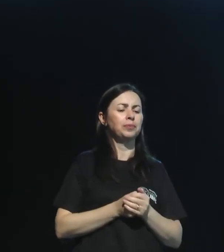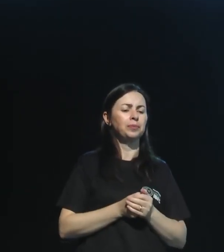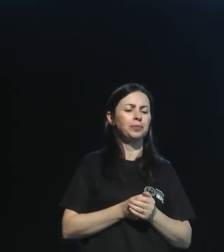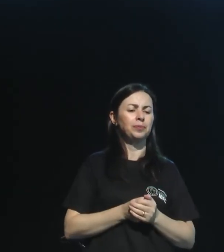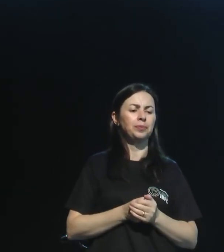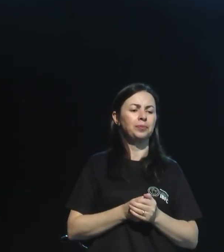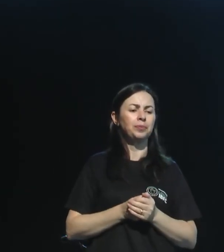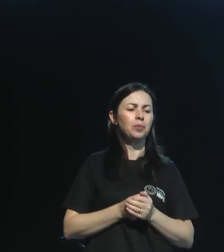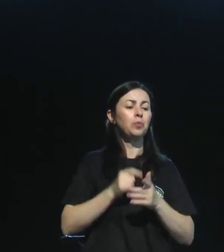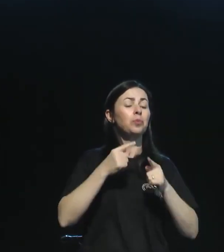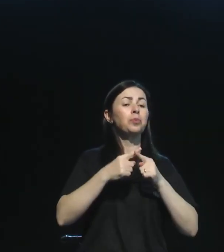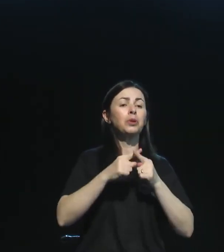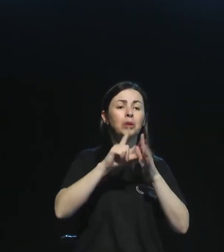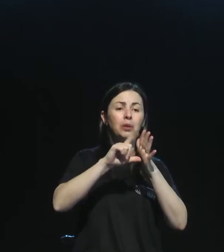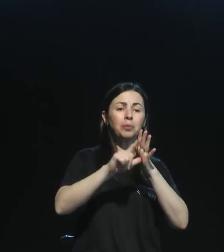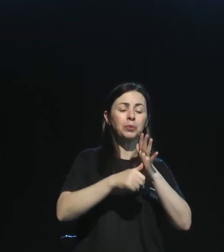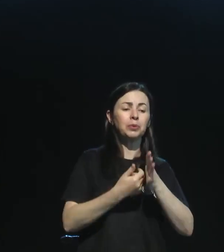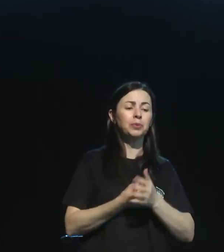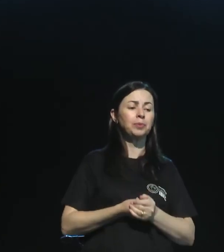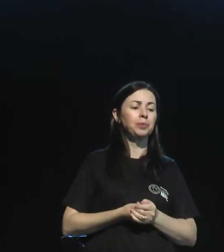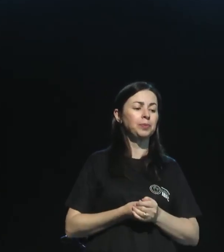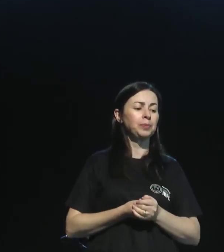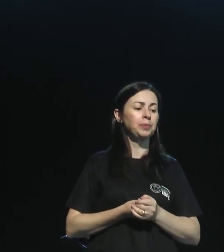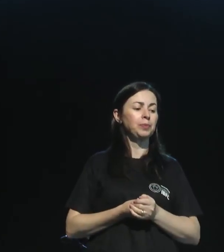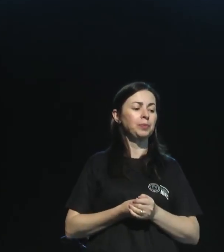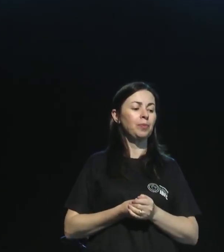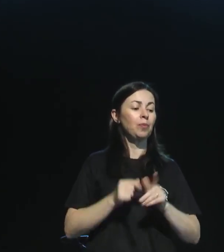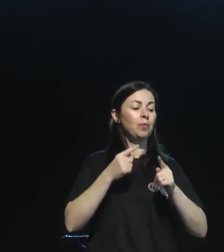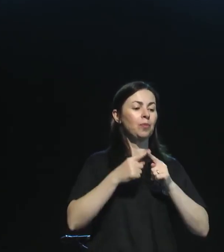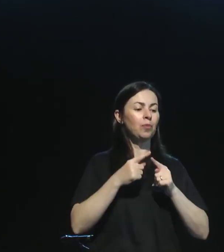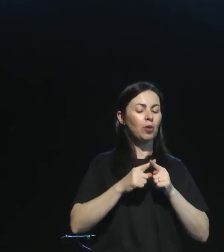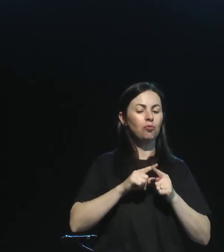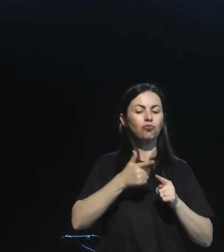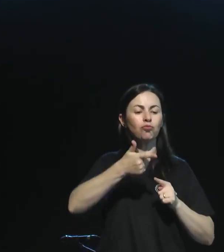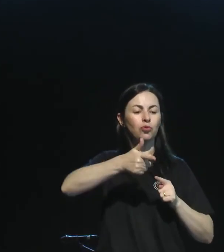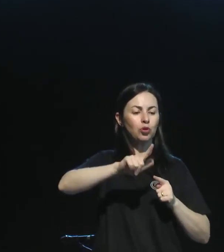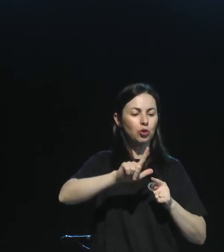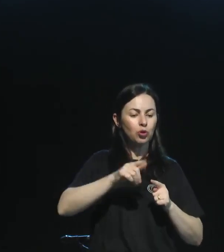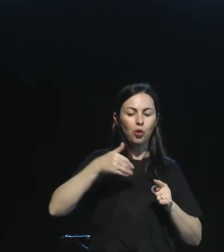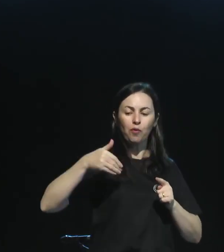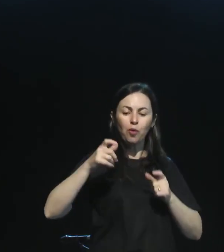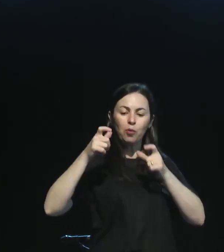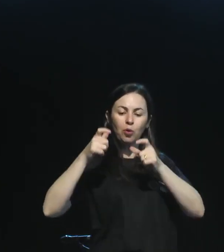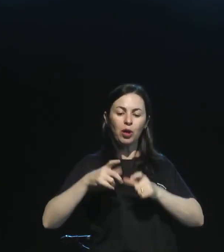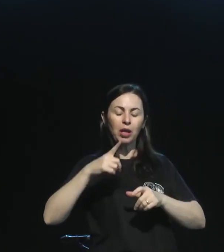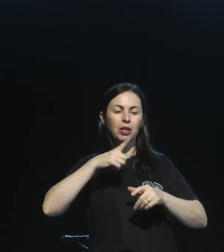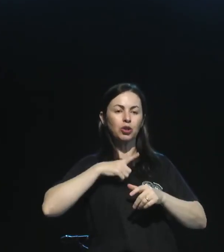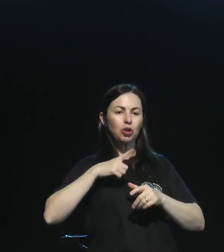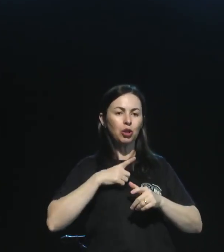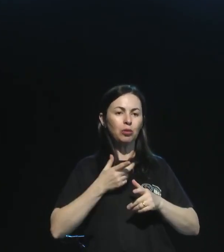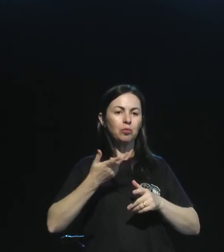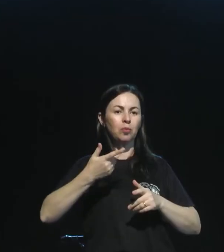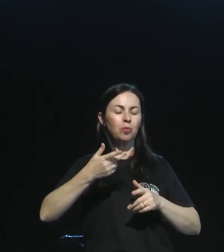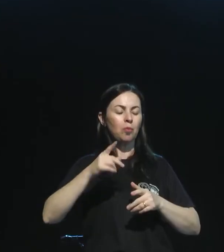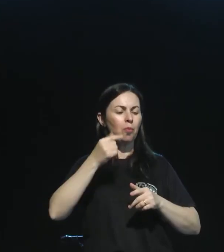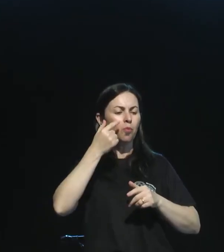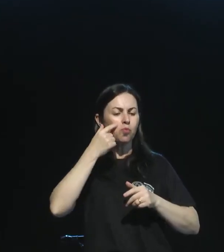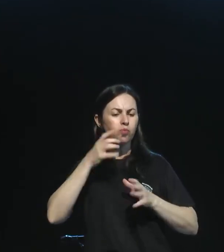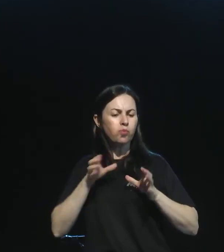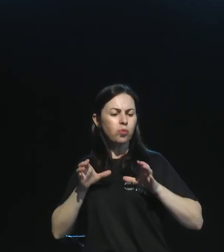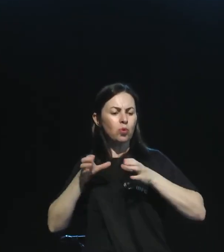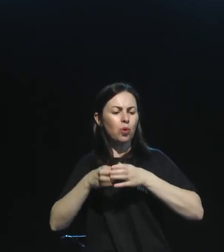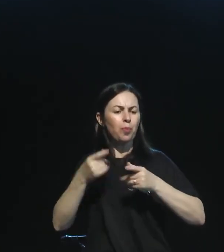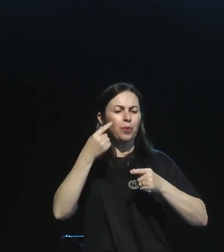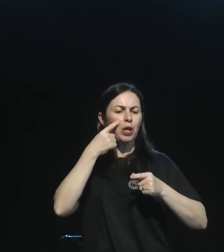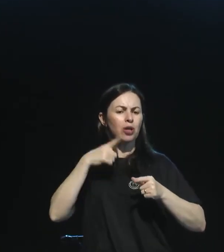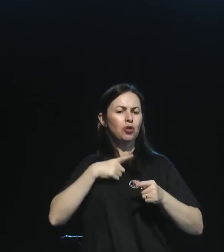E depois disso, ele saiu novamente para onde estavam os judeus. Ele saiu lá da sala do interrogatório,